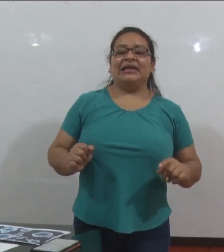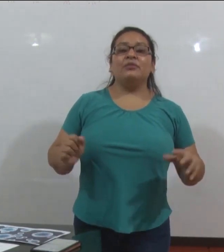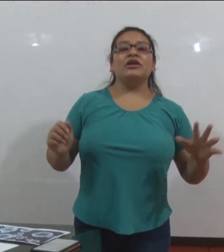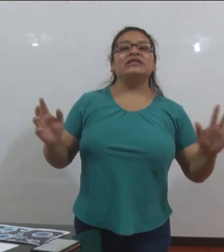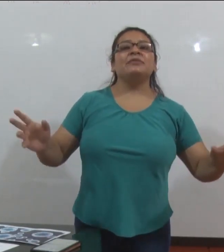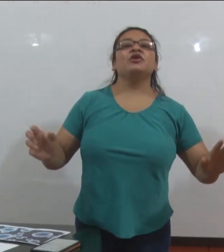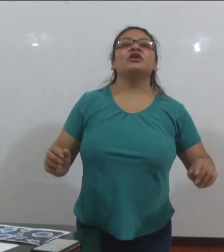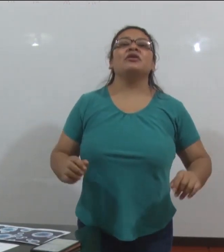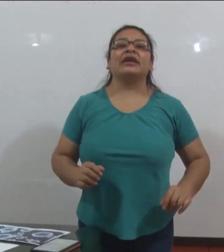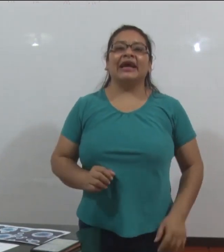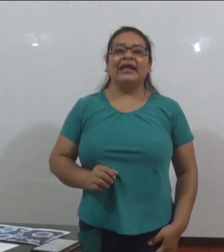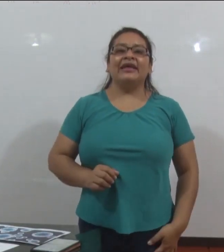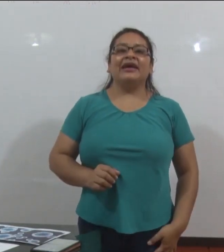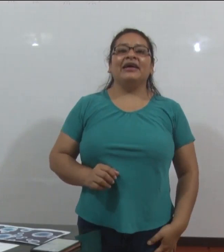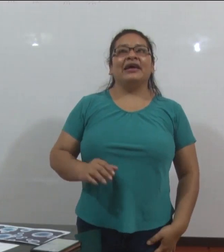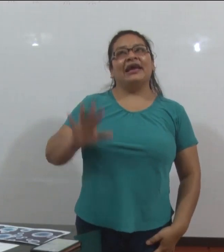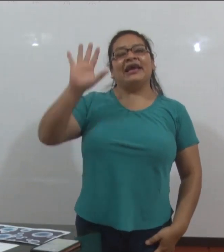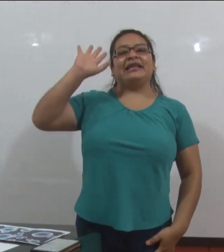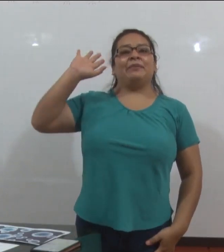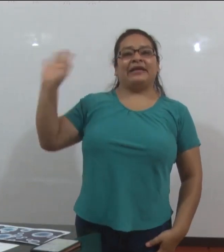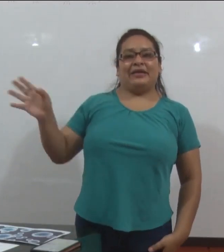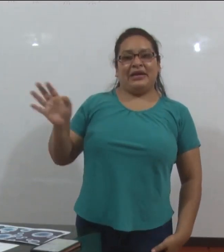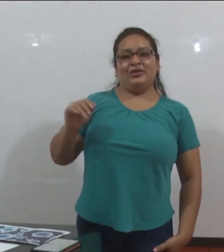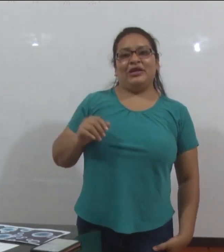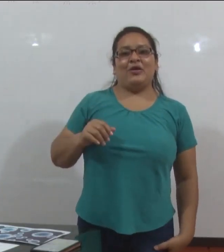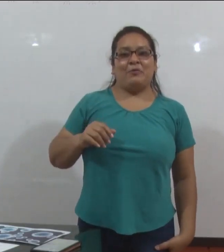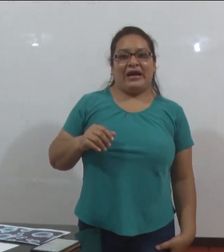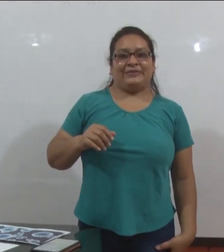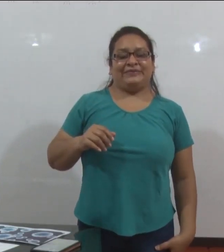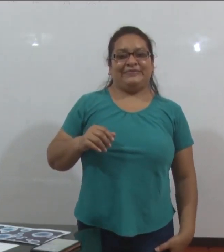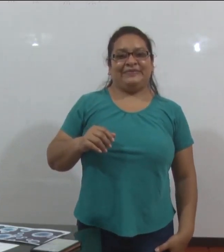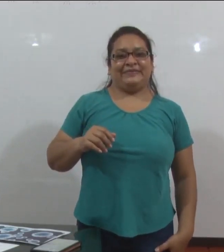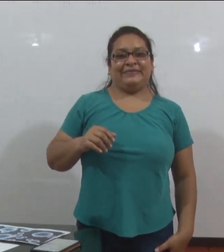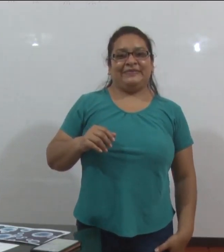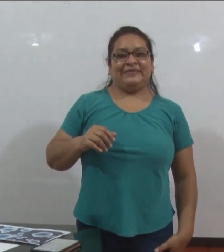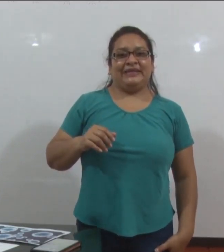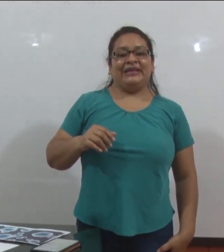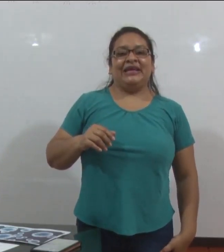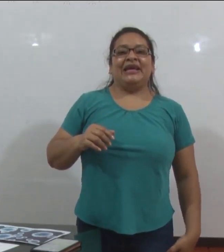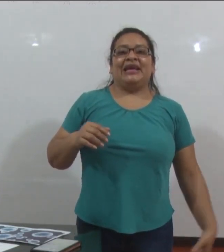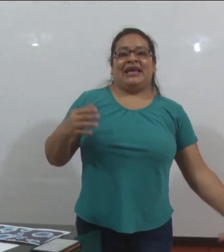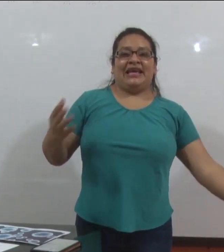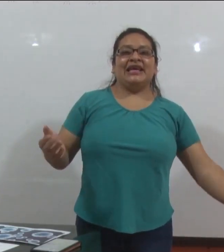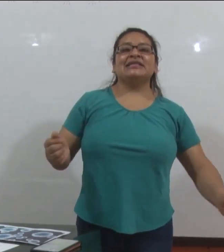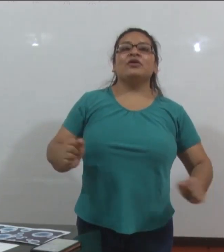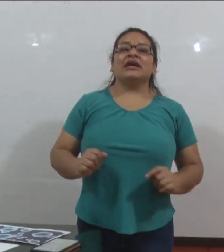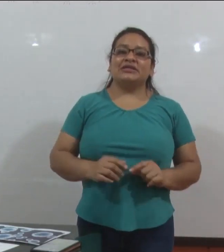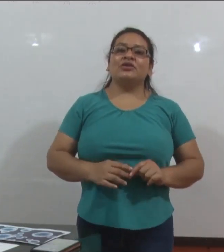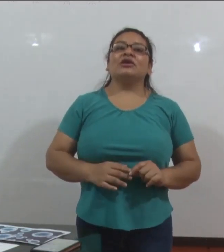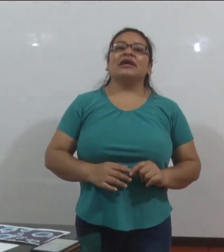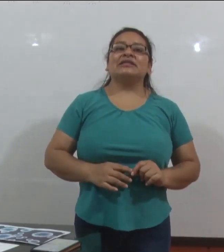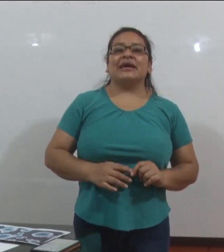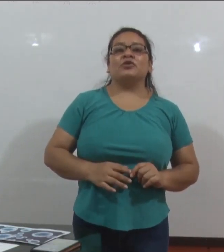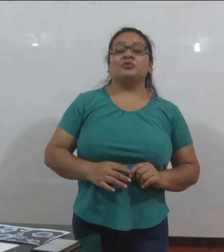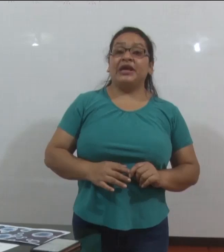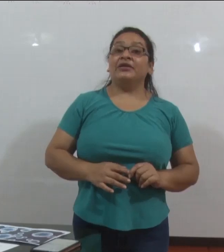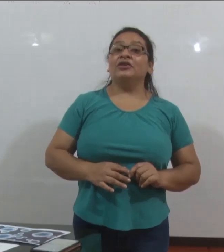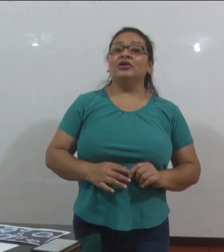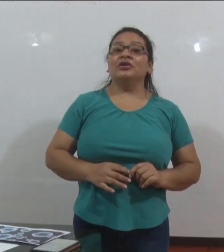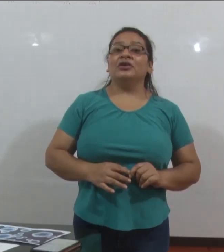del municipio de Nueva Arcadia, en el departamento de Copán. En esta ocasión estamos viendo